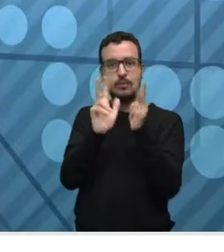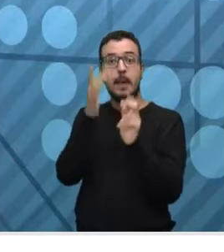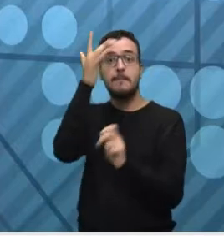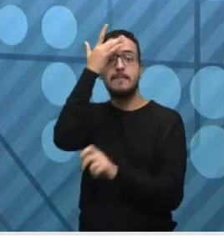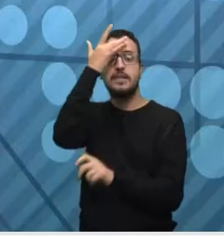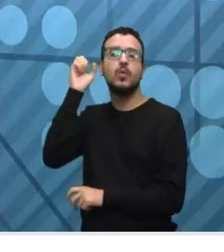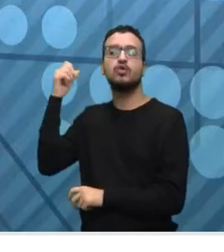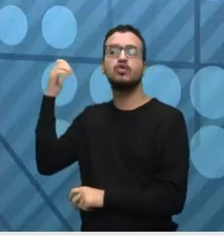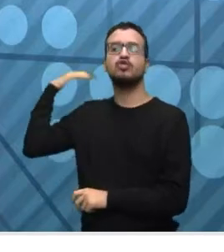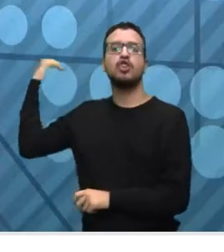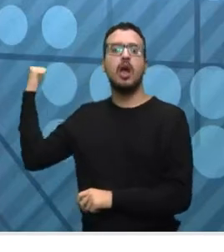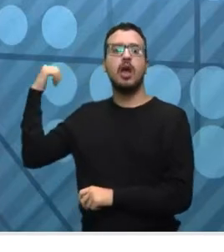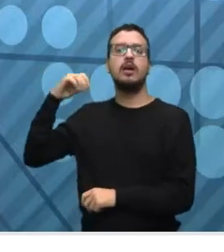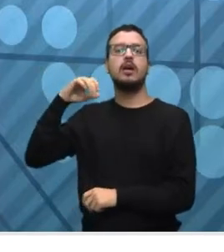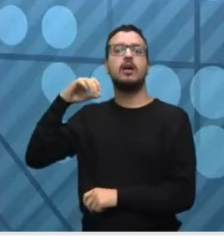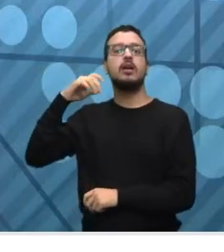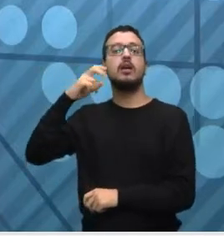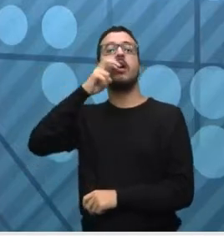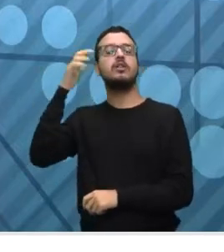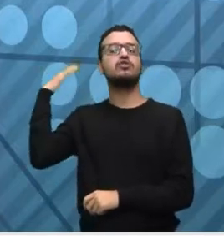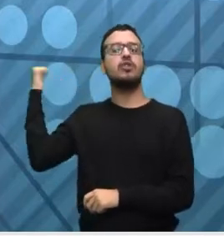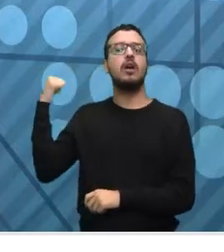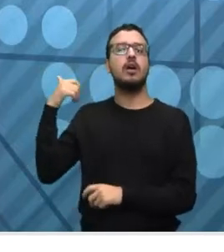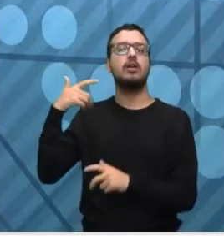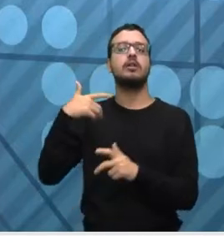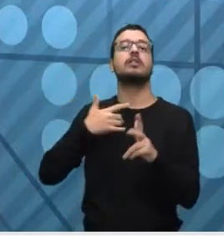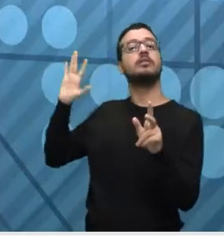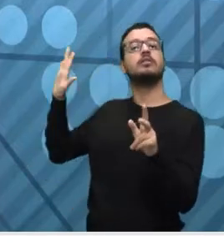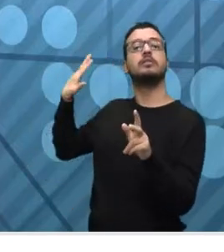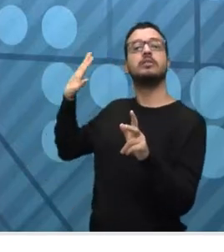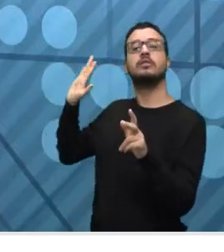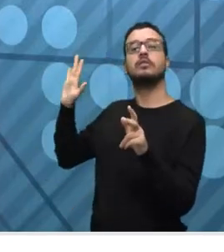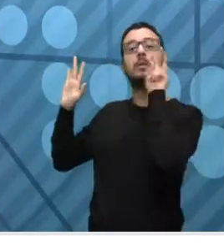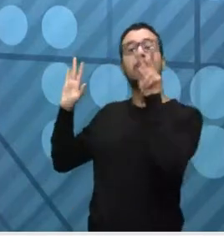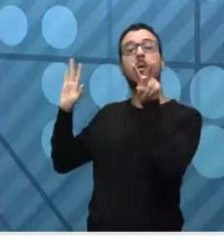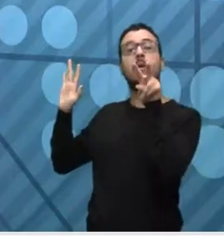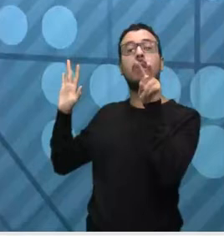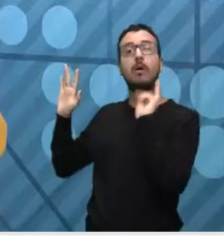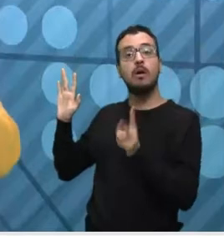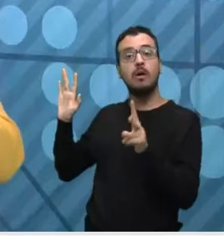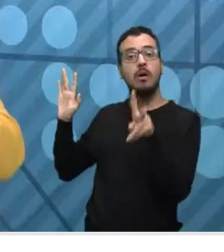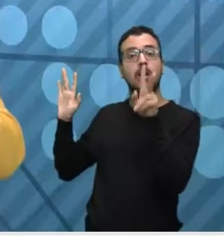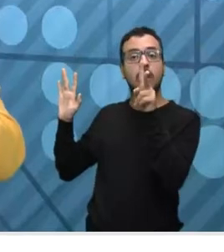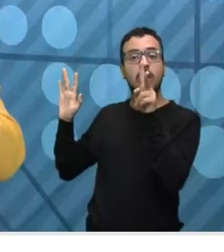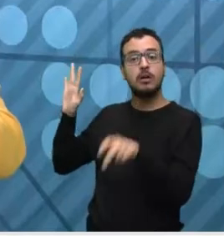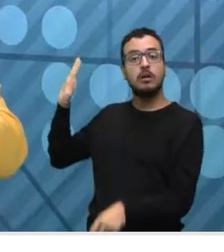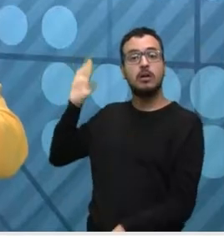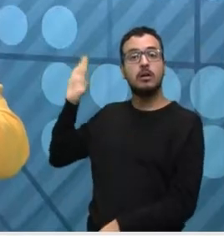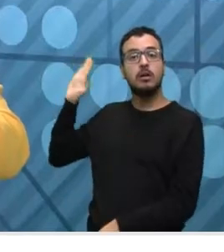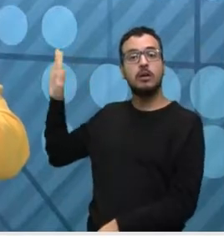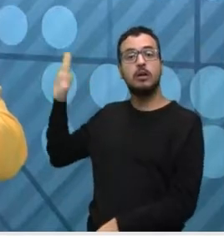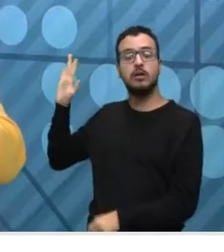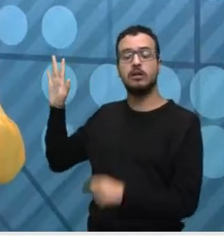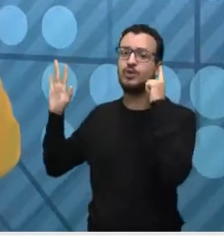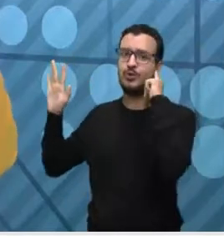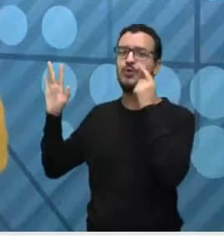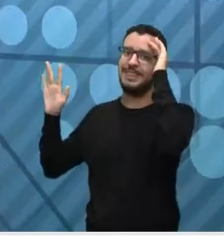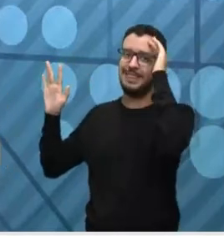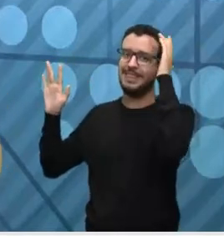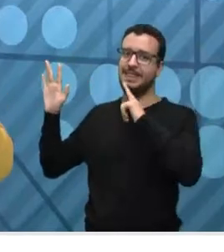chamou. Então, sinaliza para outra pessoa, para ela esperar, né? Espera. O surdo já vai saber que tem alguém querendo falar comigo